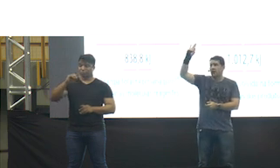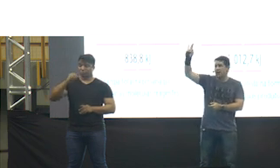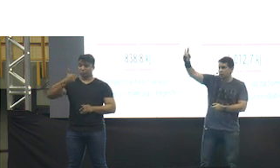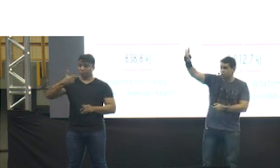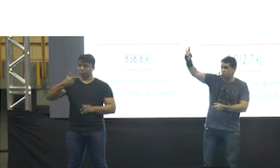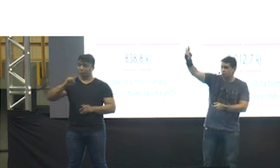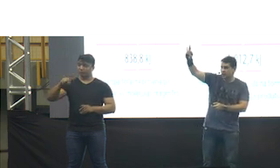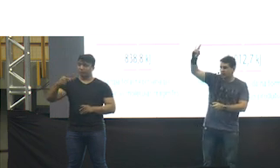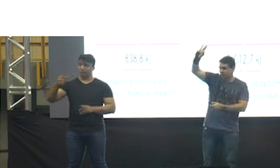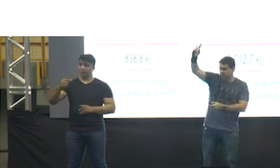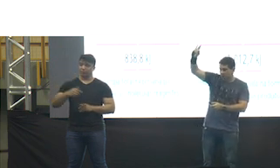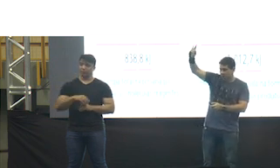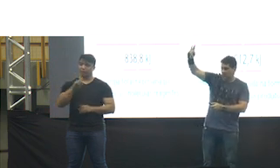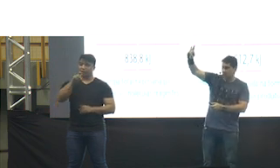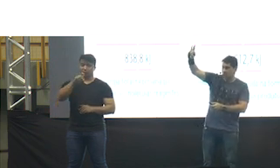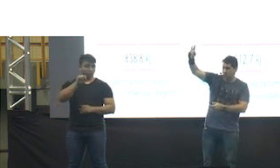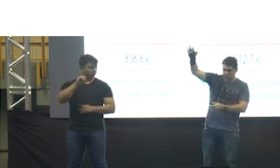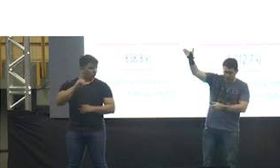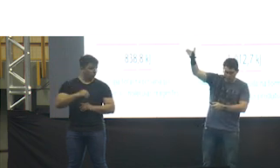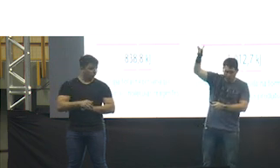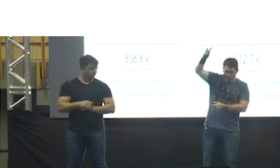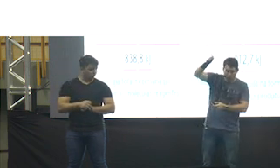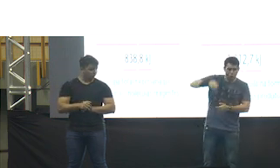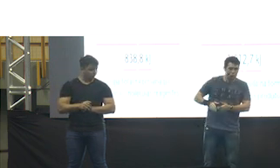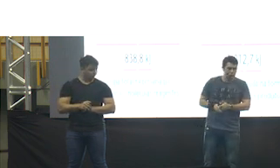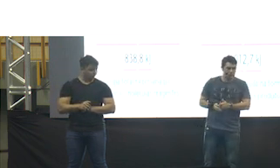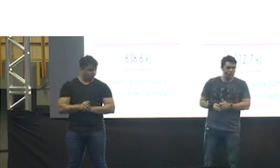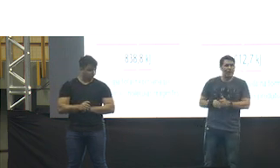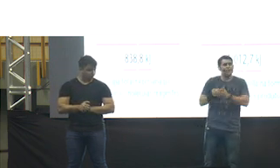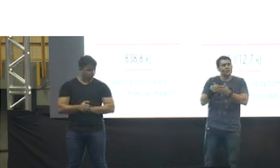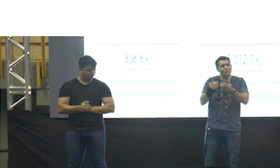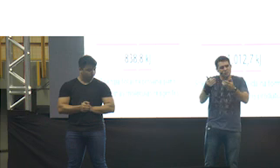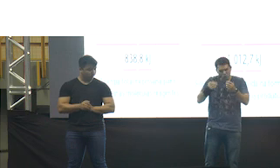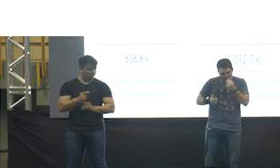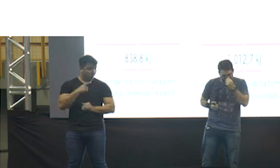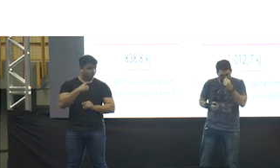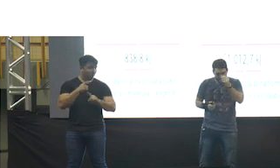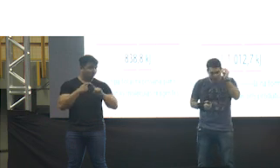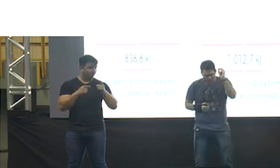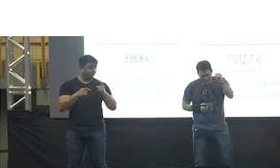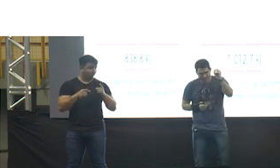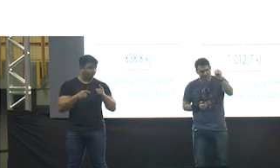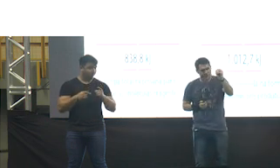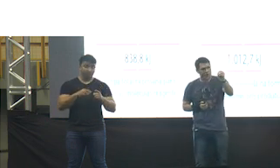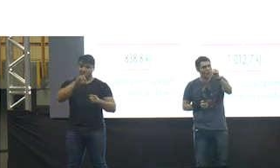1.012,7. Exo, então tem um sinal de menos. Produto, reagente, me desculpem,